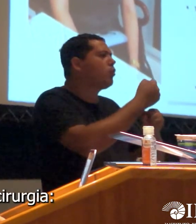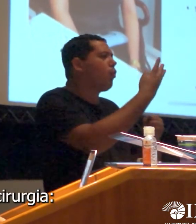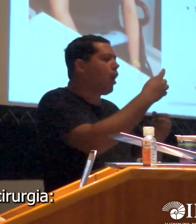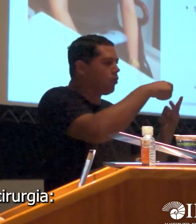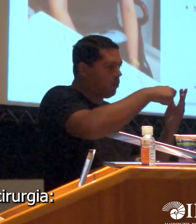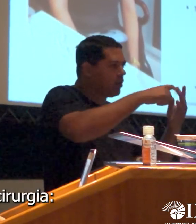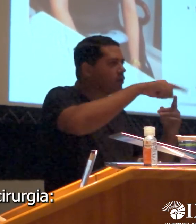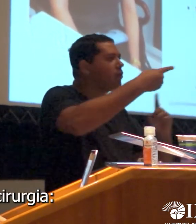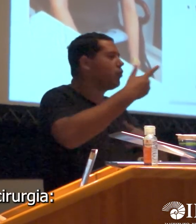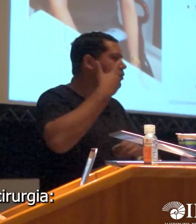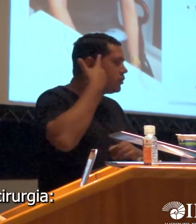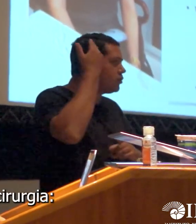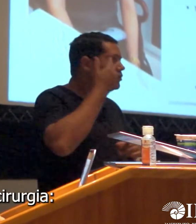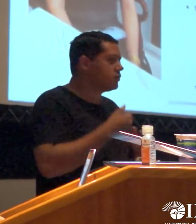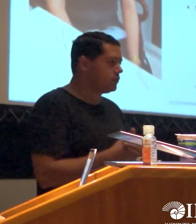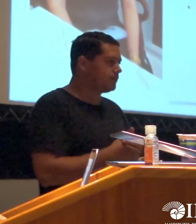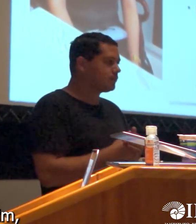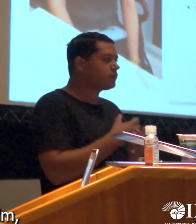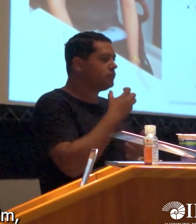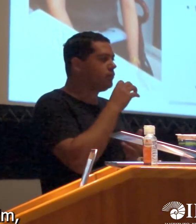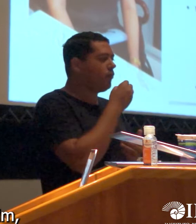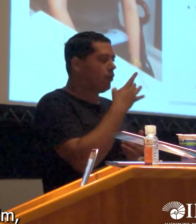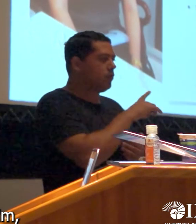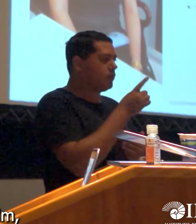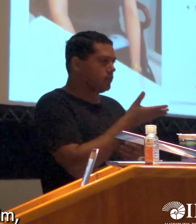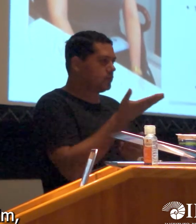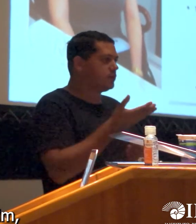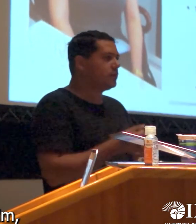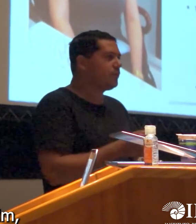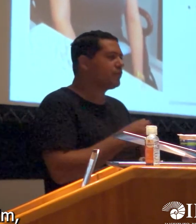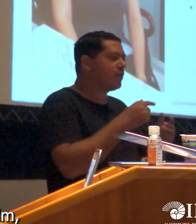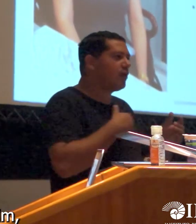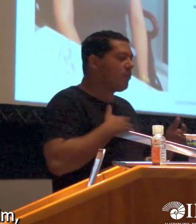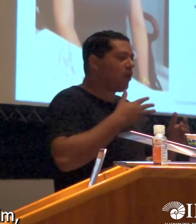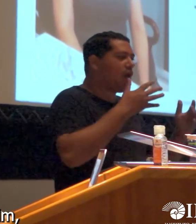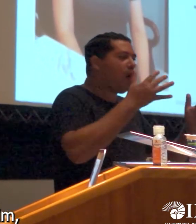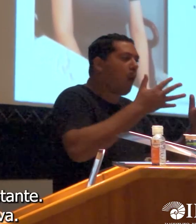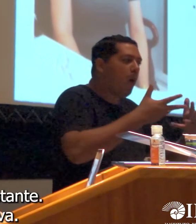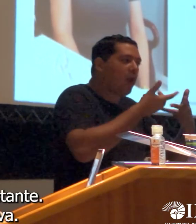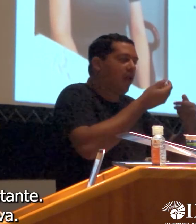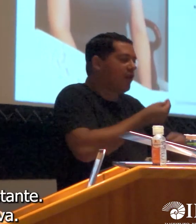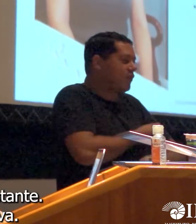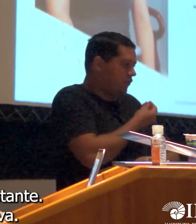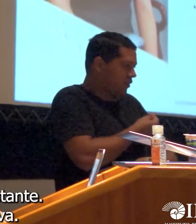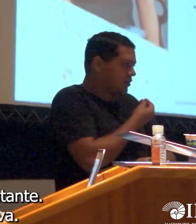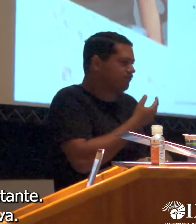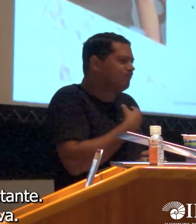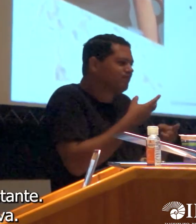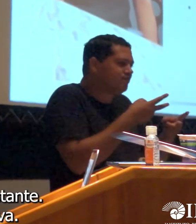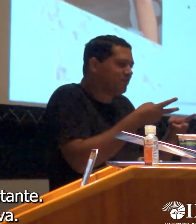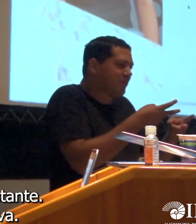meses depois da cirurgia. Bom dia. Quanto à qualidade de vida, para mim, pelo que eu percebi,